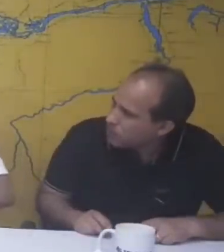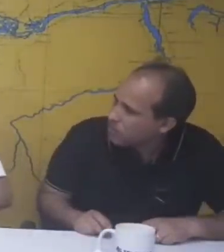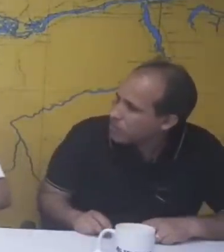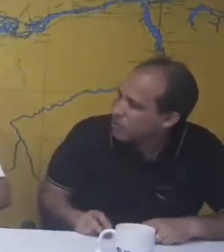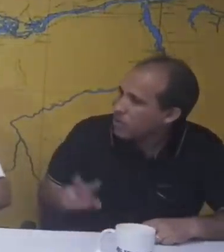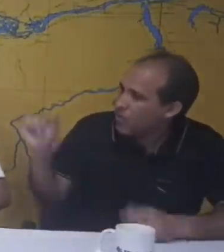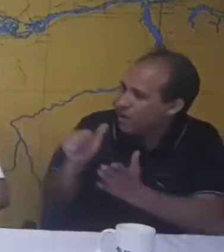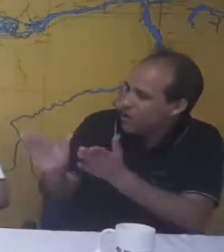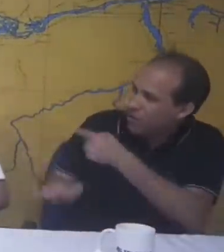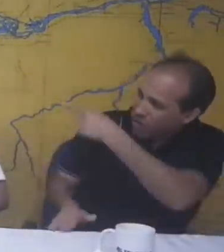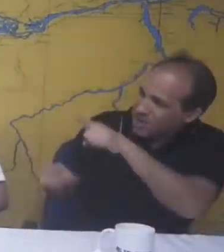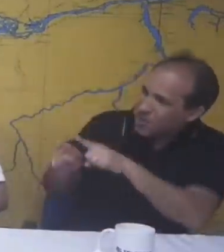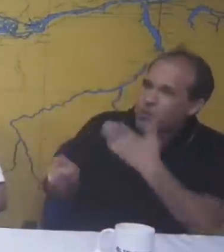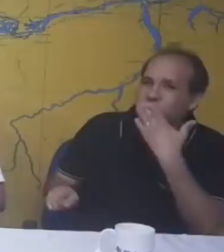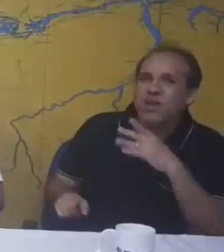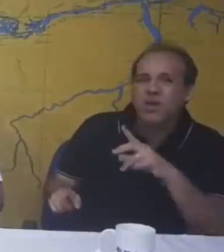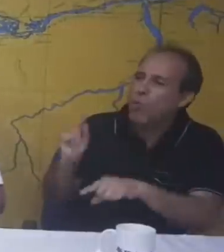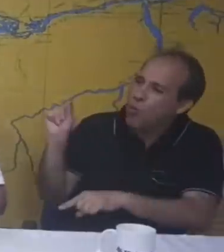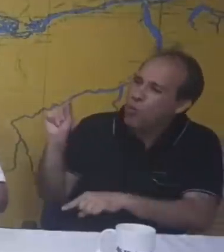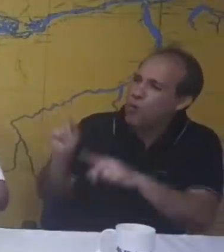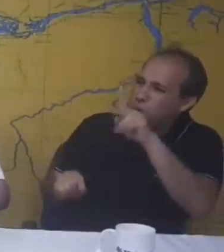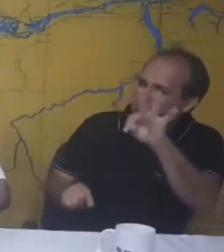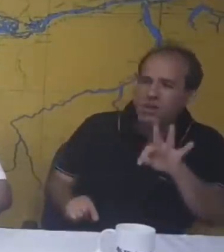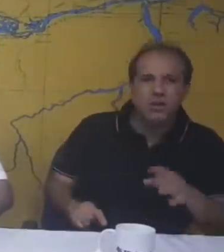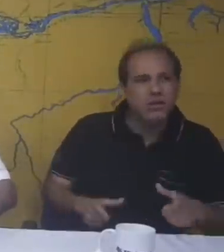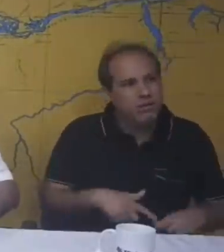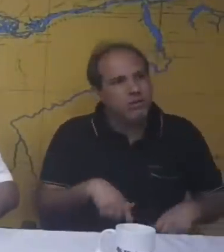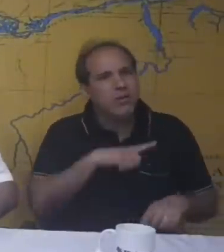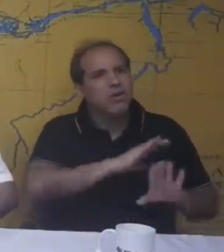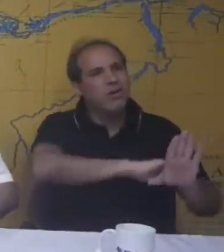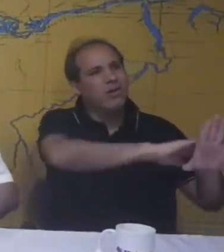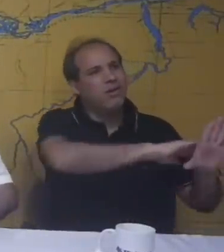Pedro. Vou demitir você também, petista. Tô cheio de petralha do meu lado aqui.